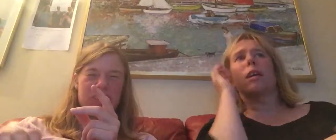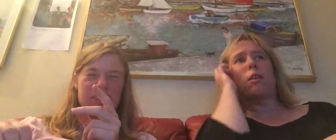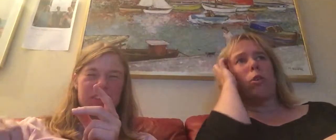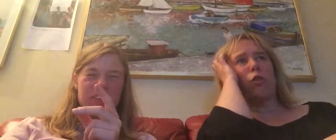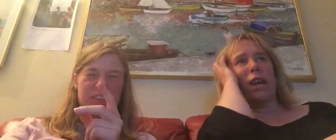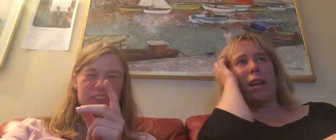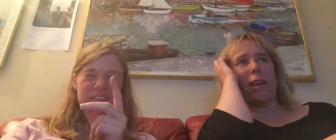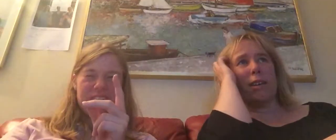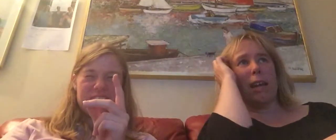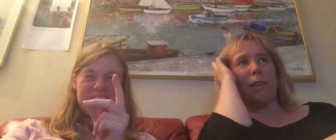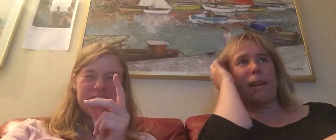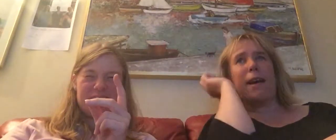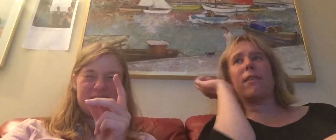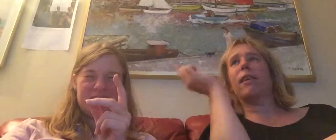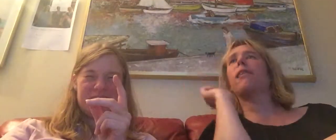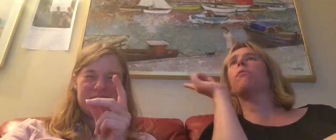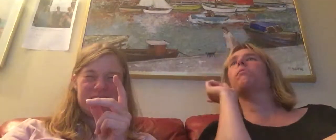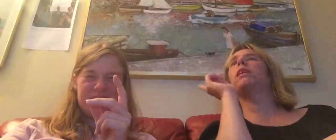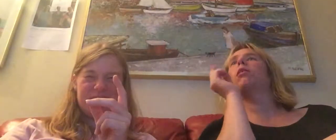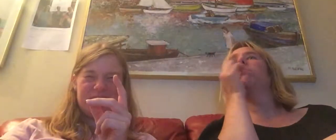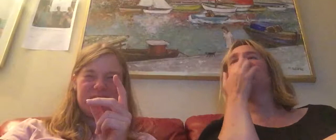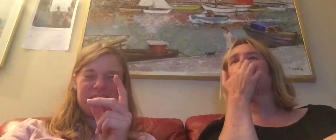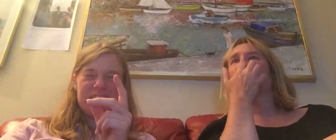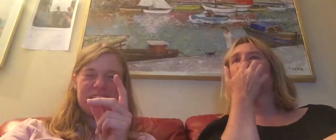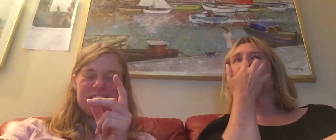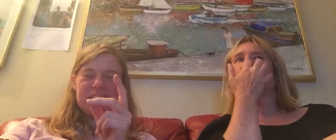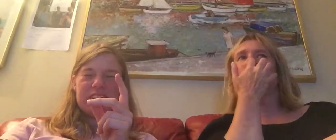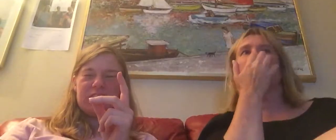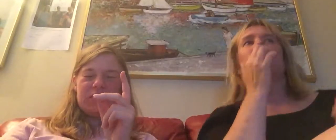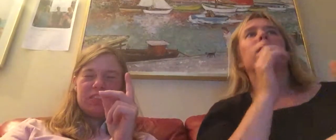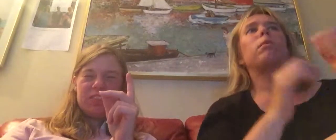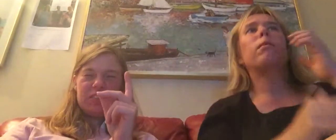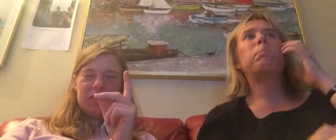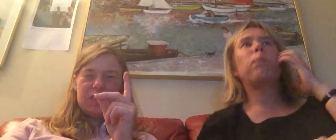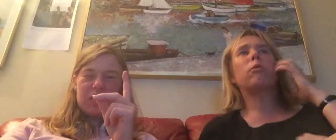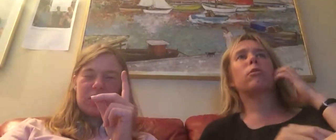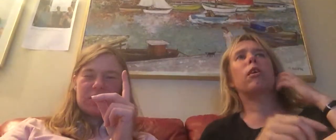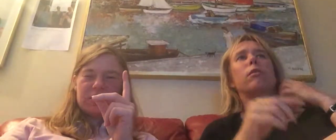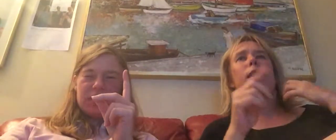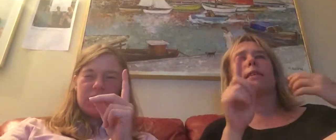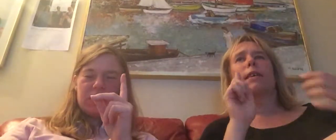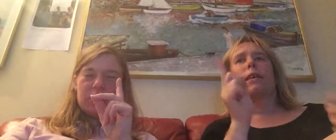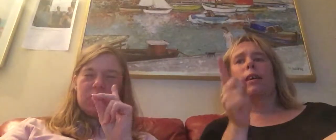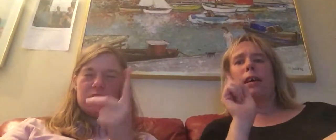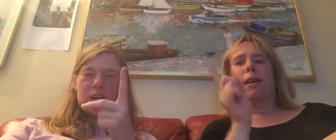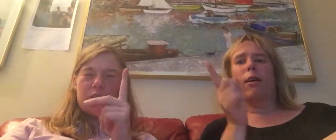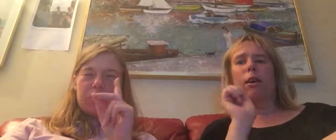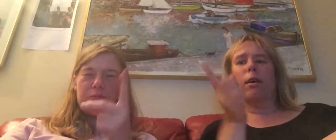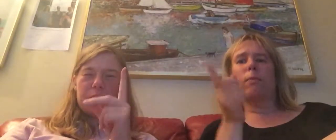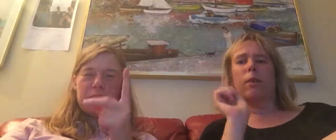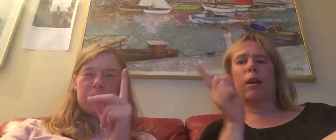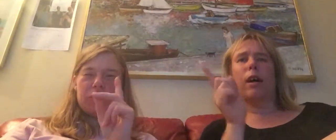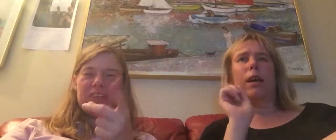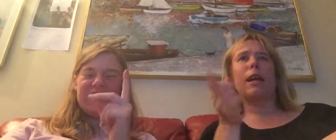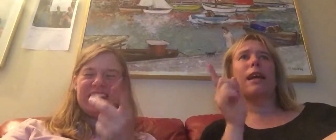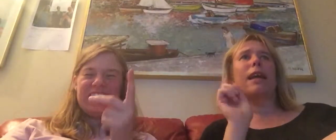Nej, och så är Alexander på min jobb. Ja. På postgatan. Ja. Jag må